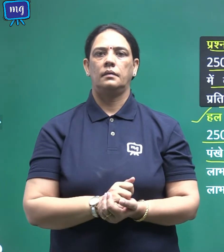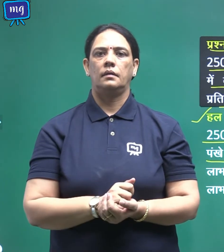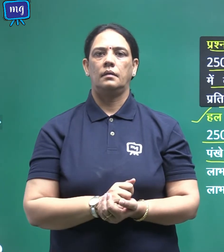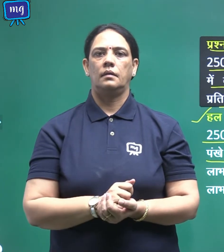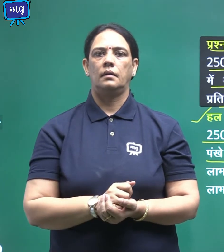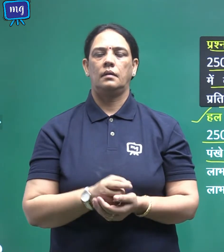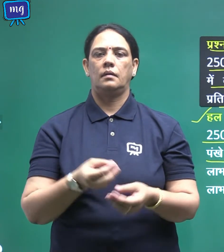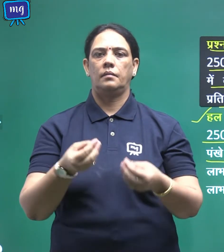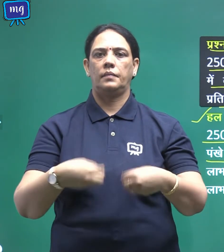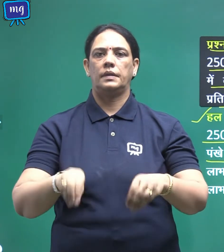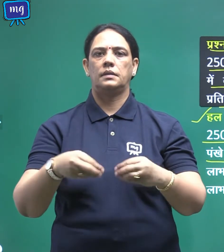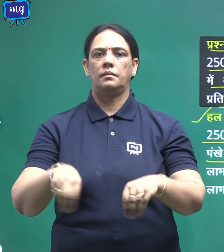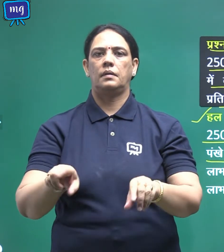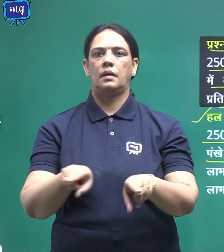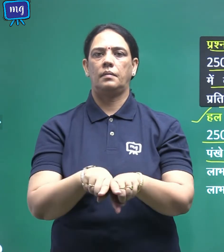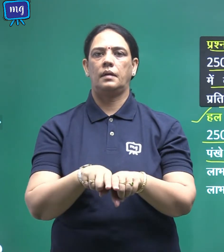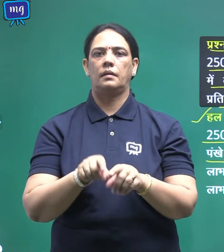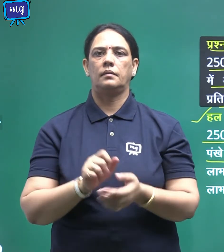विक्रय मूल्य बराबर